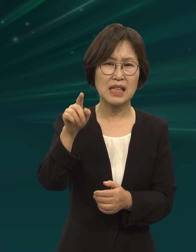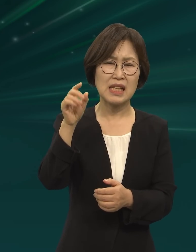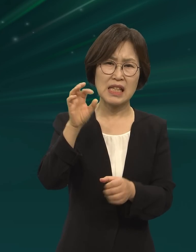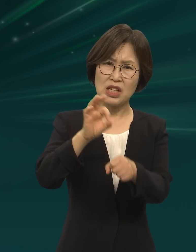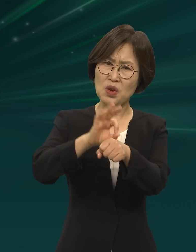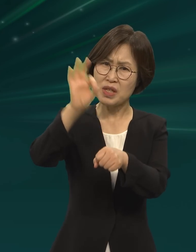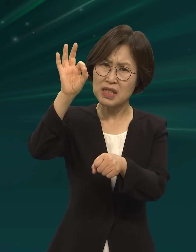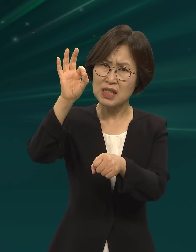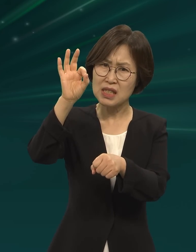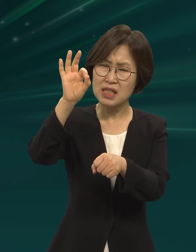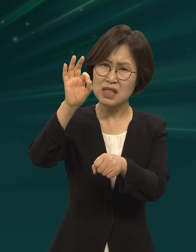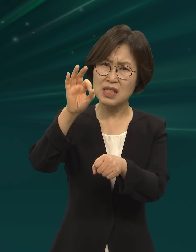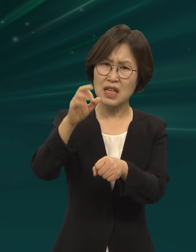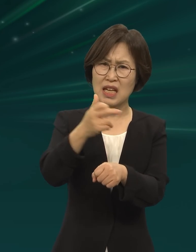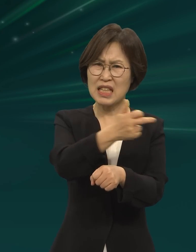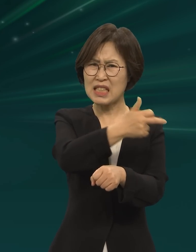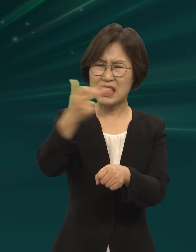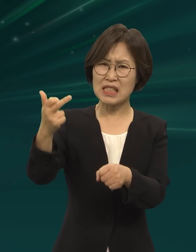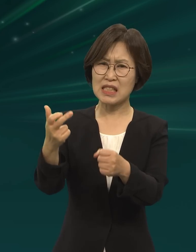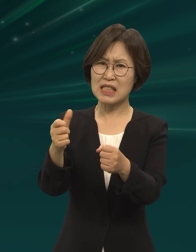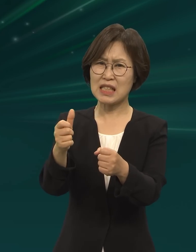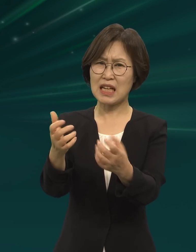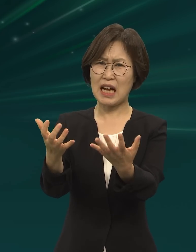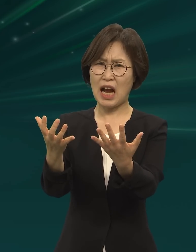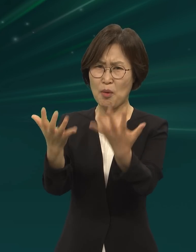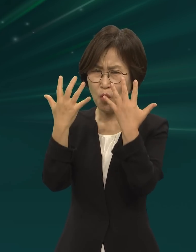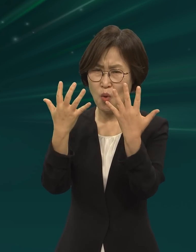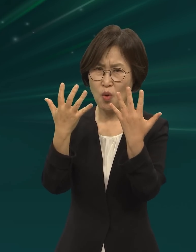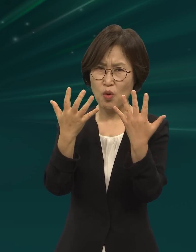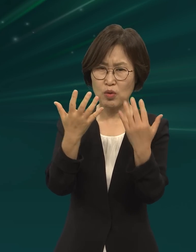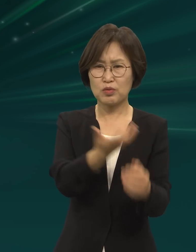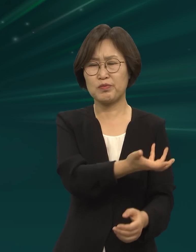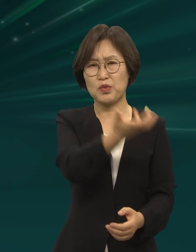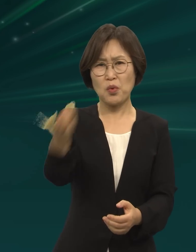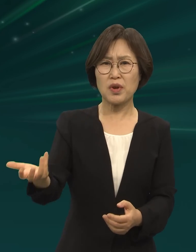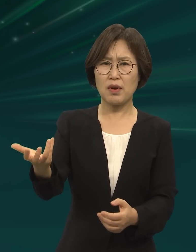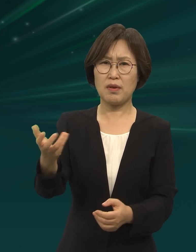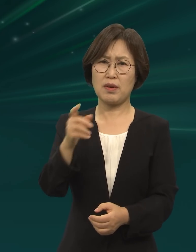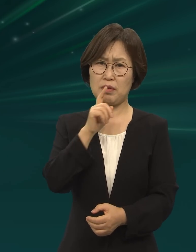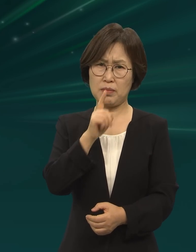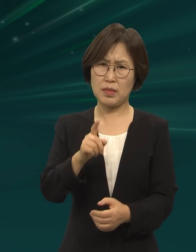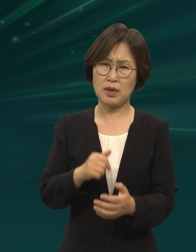재판자에게 돌리고 큰 감옥에 넣는다고 합니다.